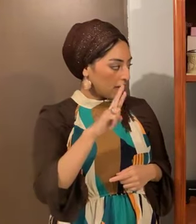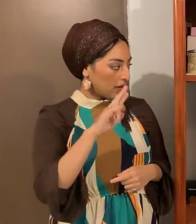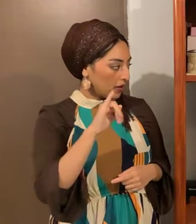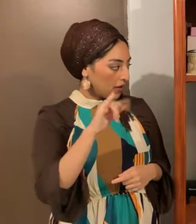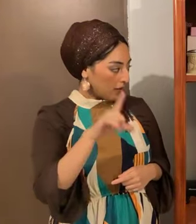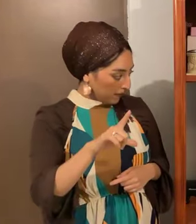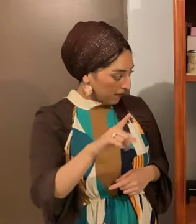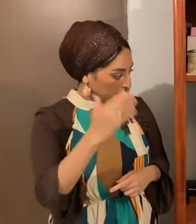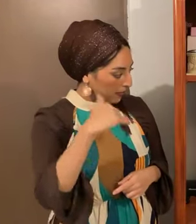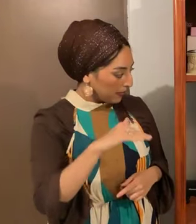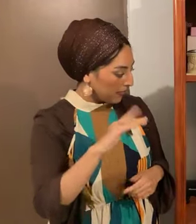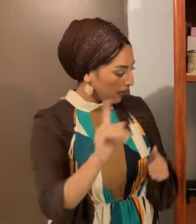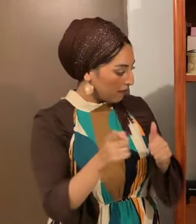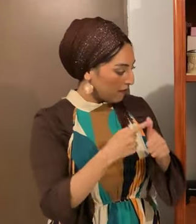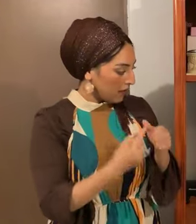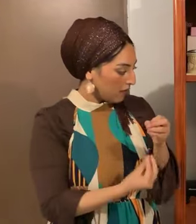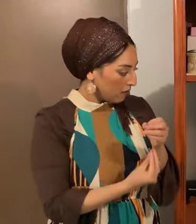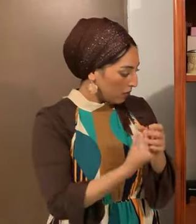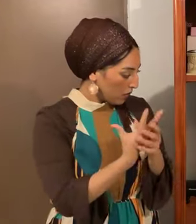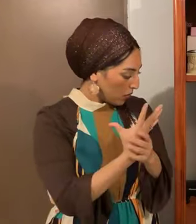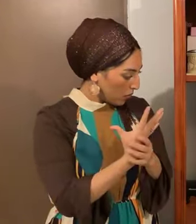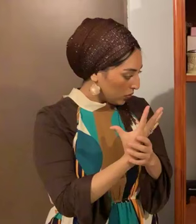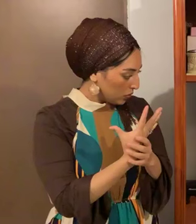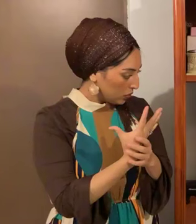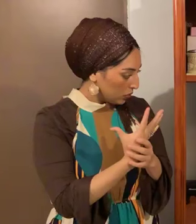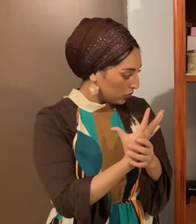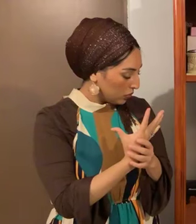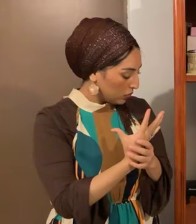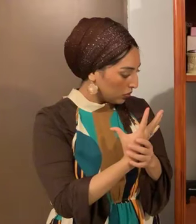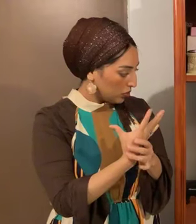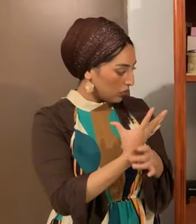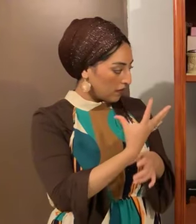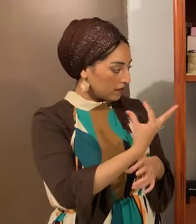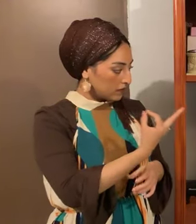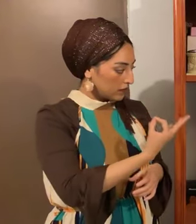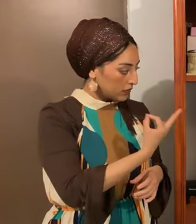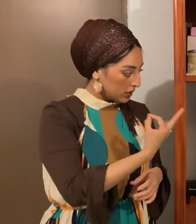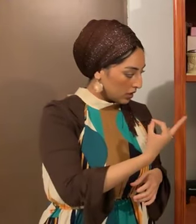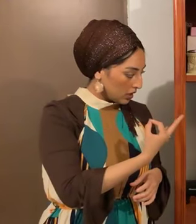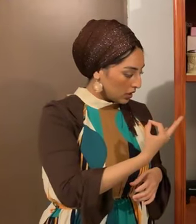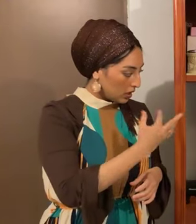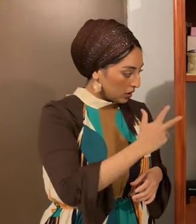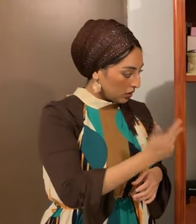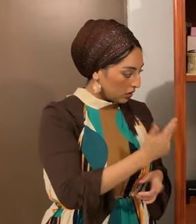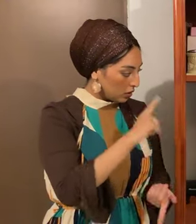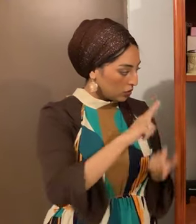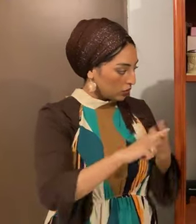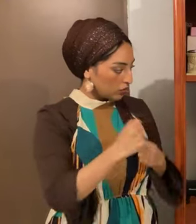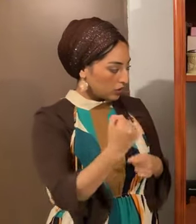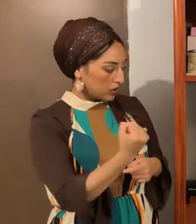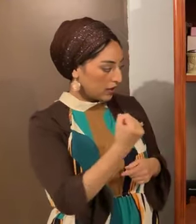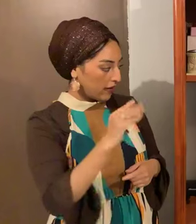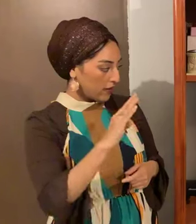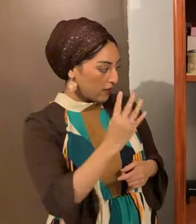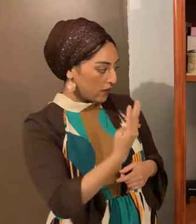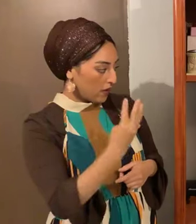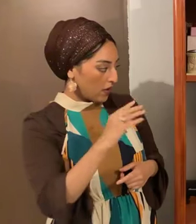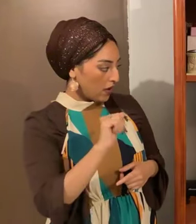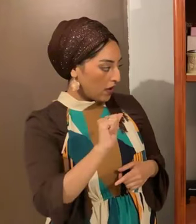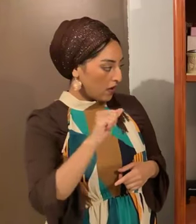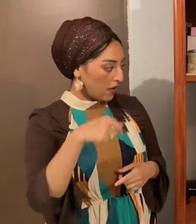¿Sí? Bikurim, cuando se mece la gavilla de cebada, viernes 3 al sábado 4 de